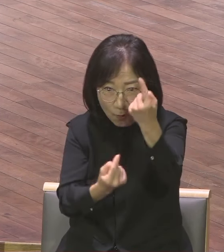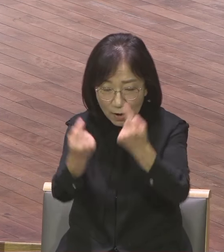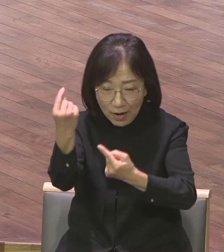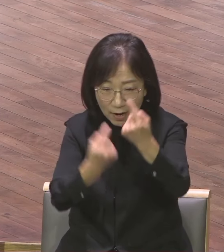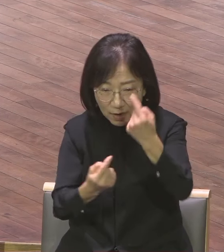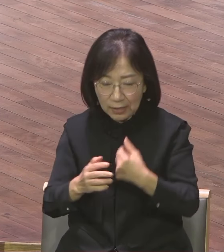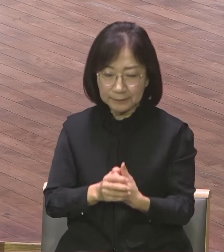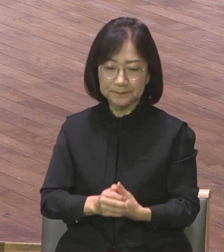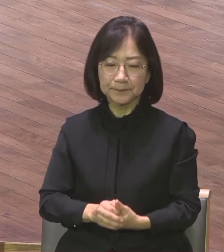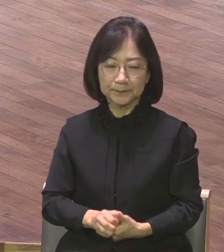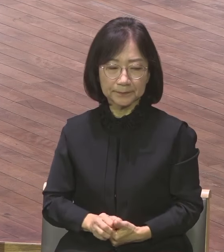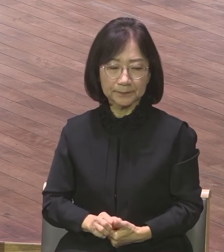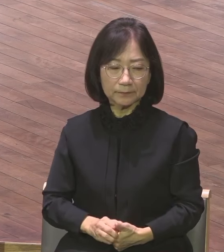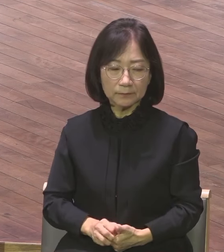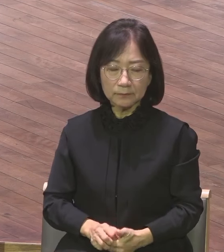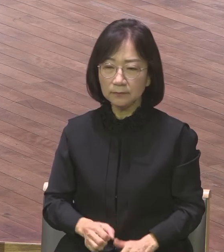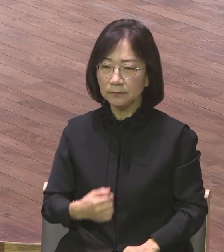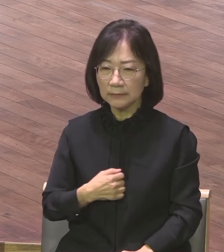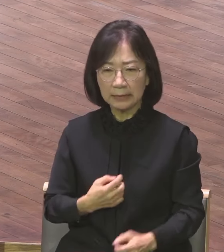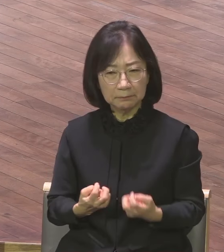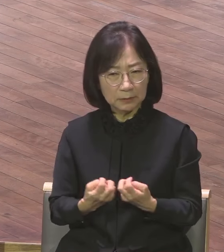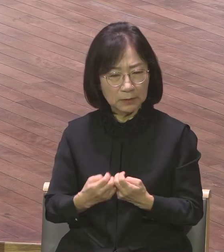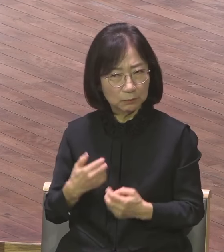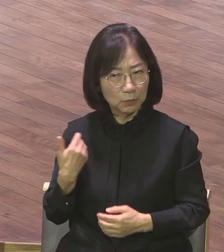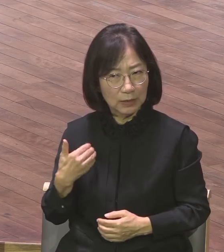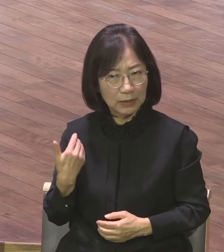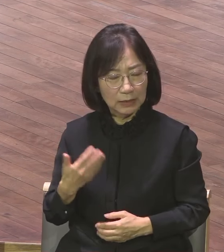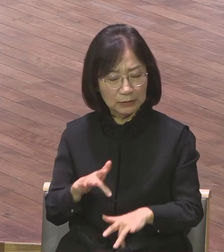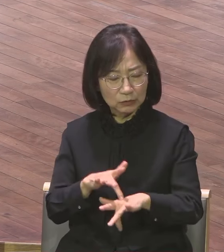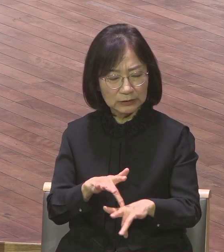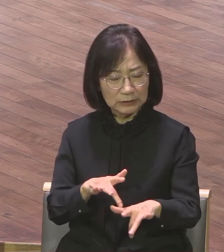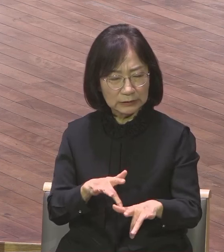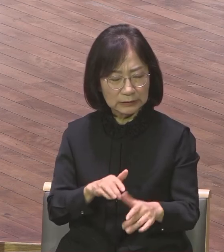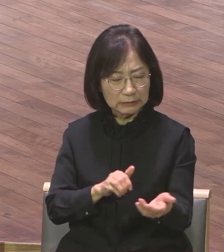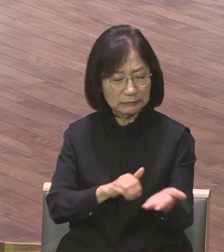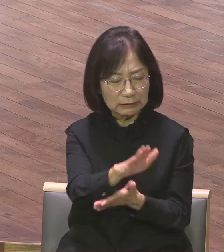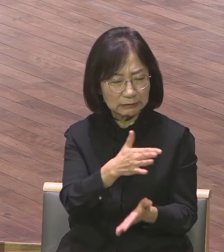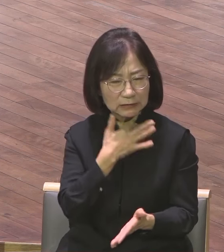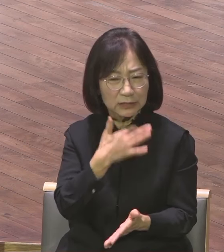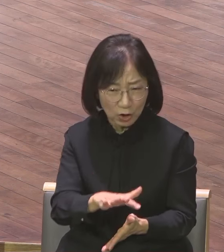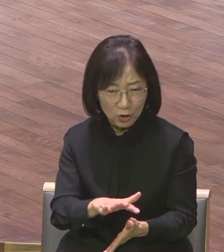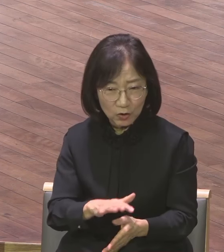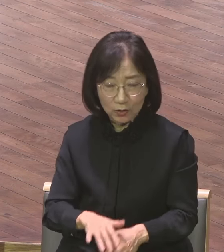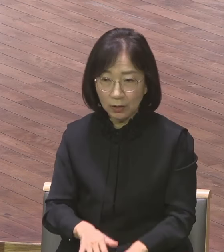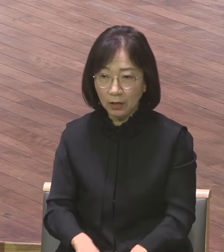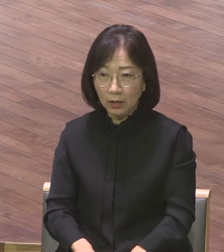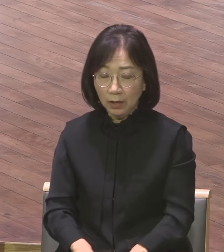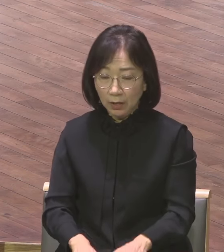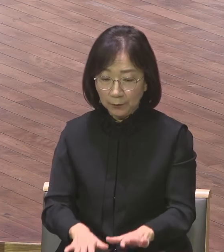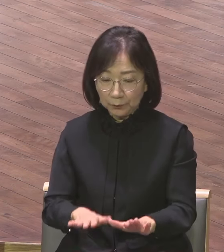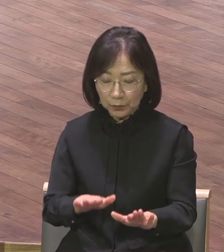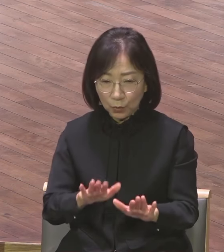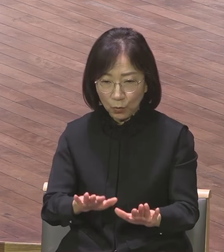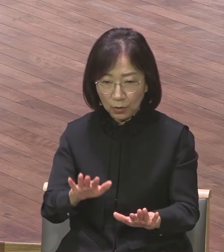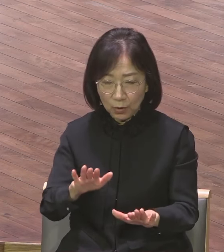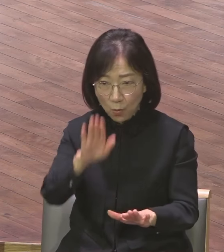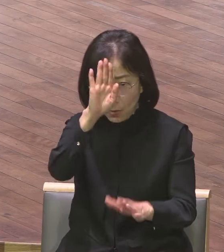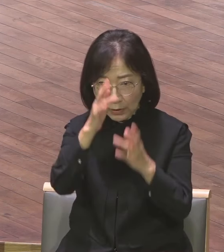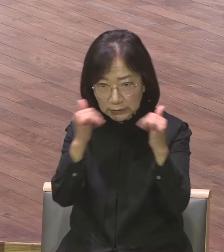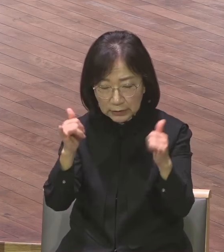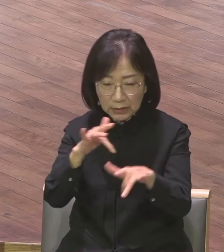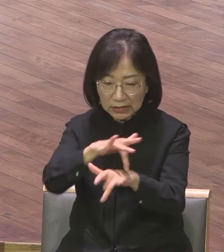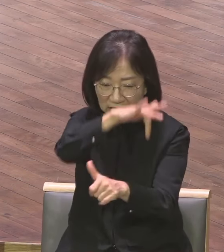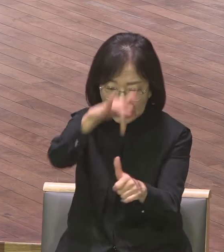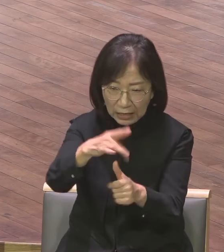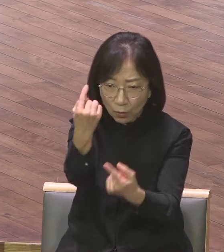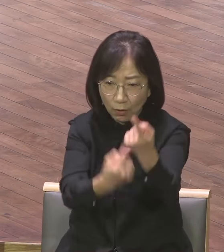뭐 어떻게 합니까? 할 줄 모르니 귀신을 쫓아봤습니까? 병을 고쳐봤습니까? 그런데 그 사복음서 속에 참 예수님께